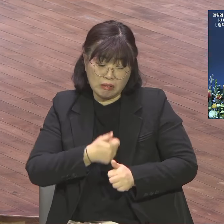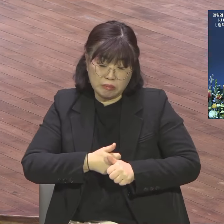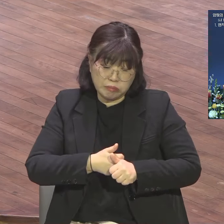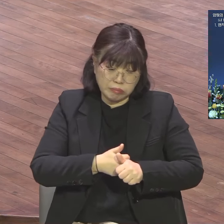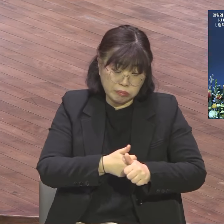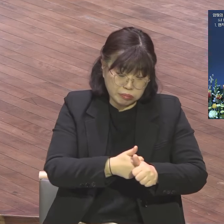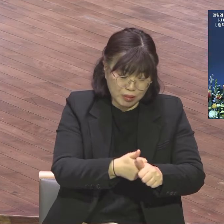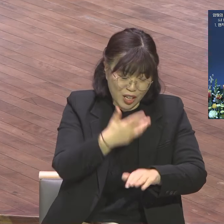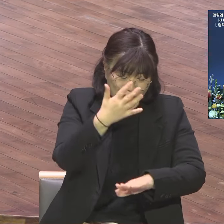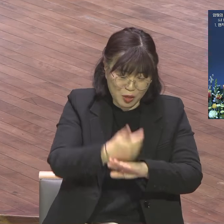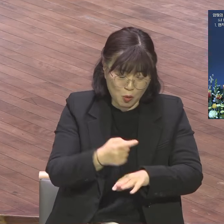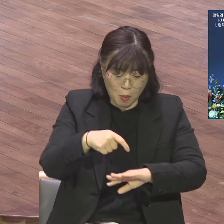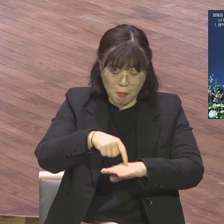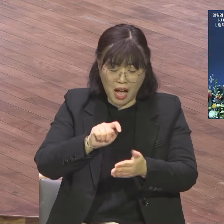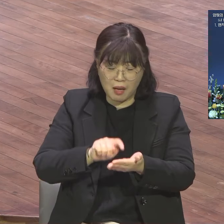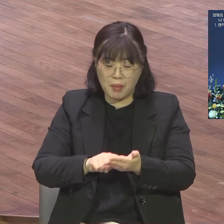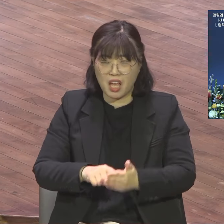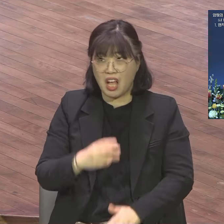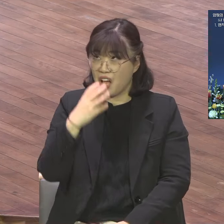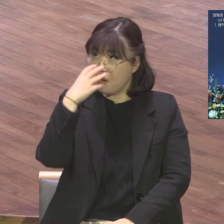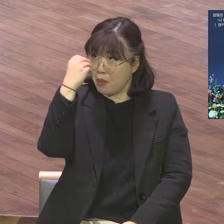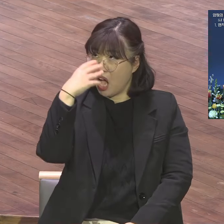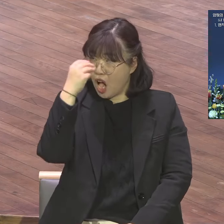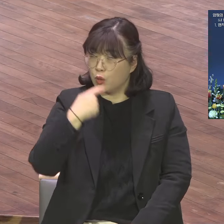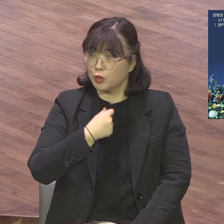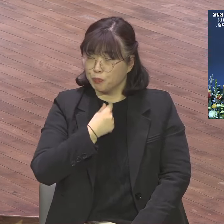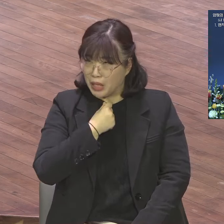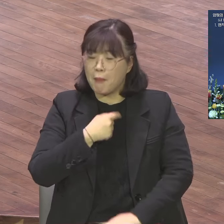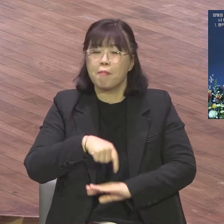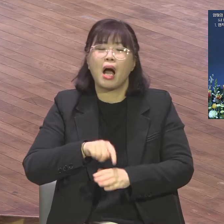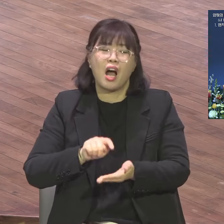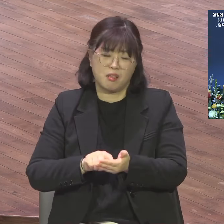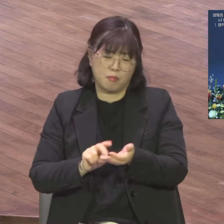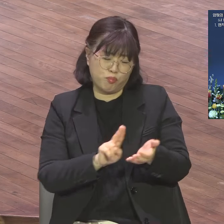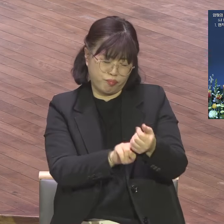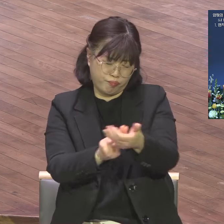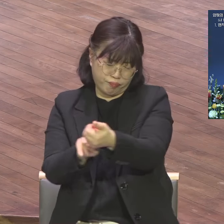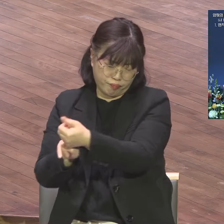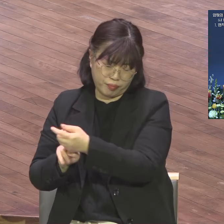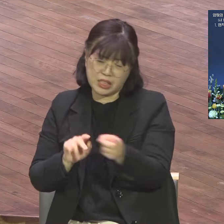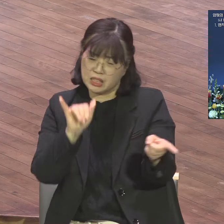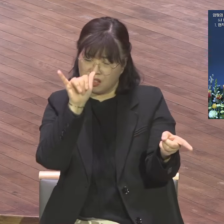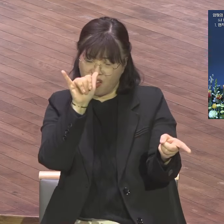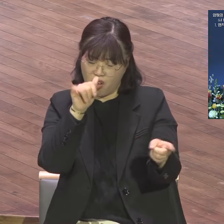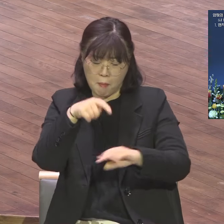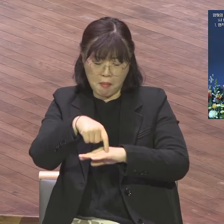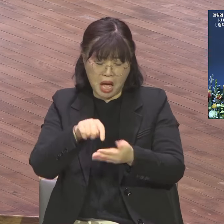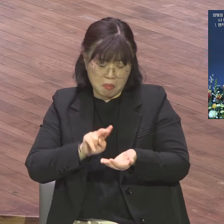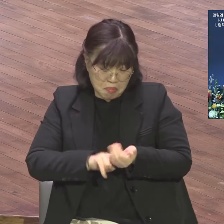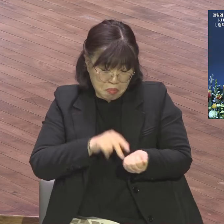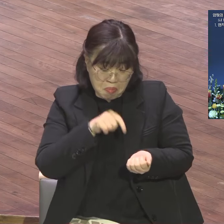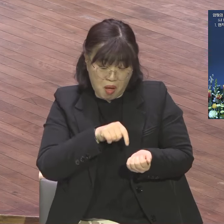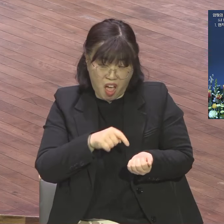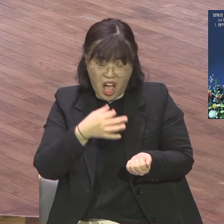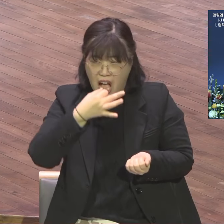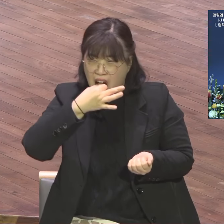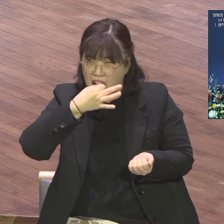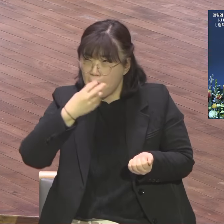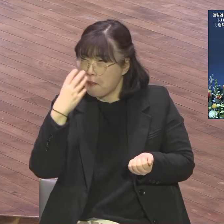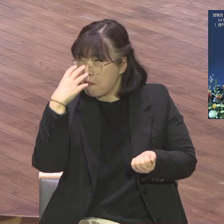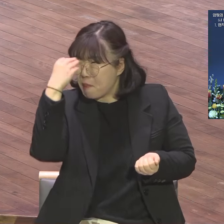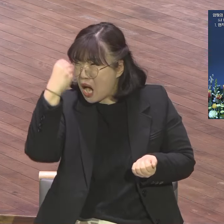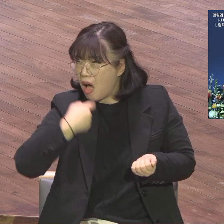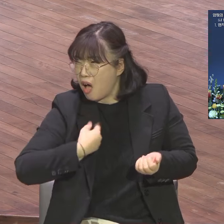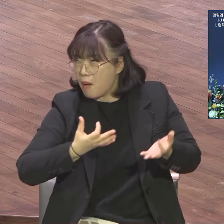있어요. 아담과 하와가 창세기 3장에서 타락한 이유도 바로 교만이에요. 교만이